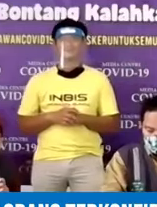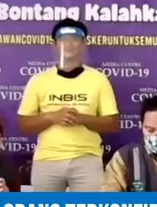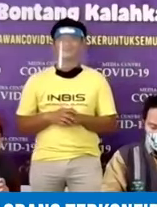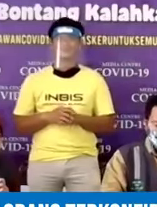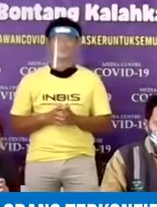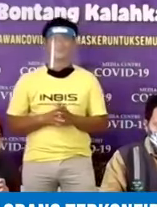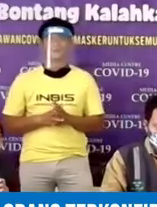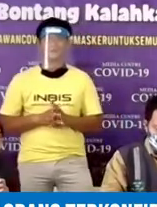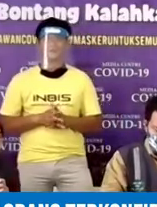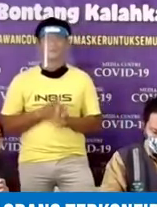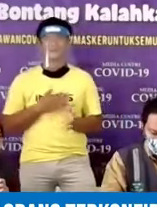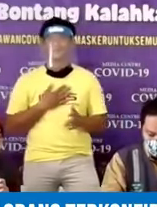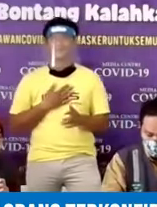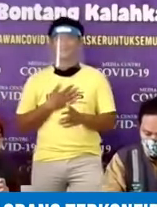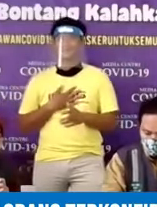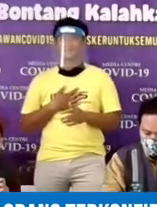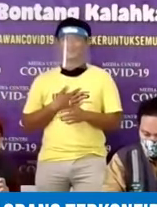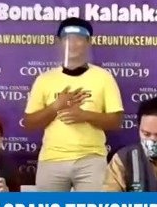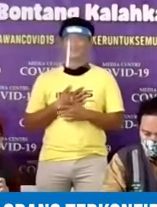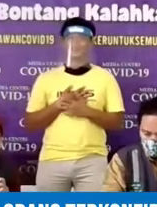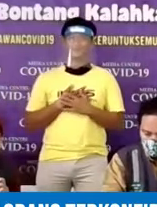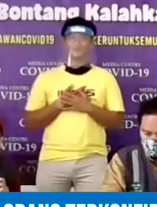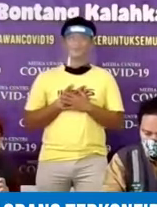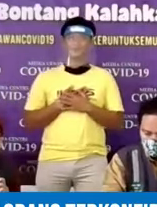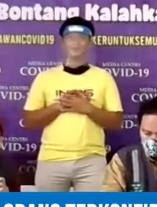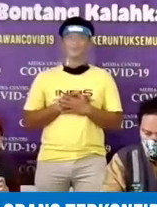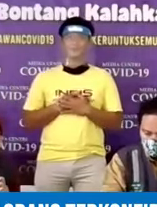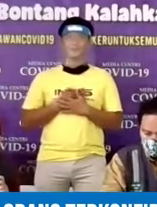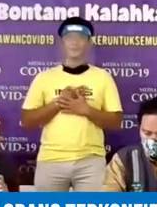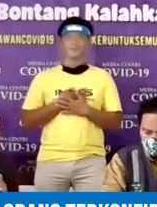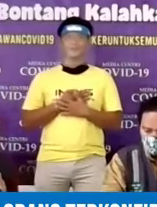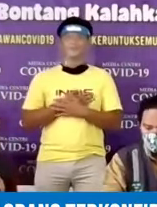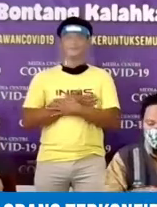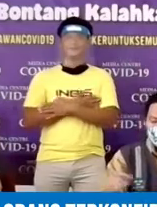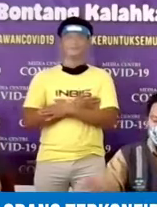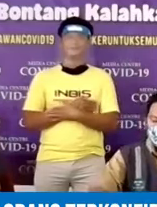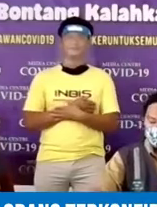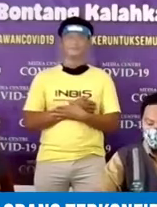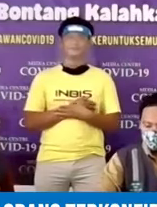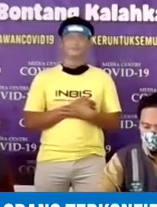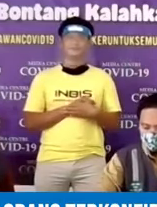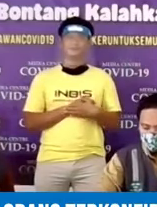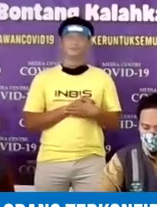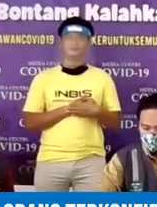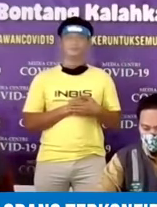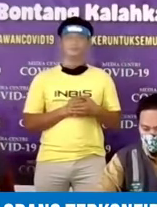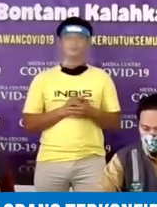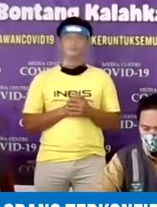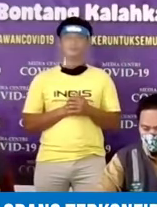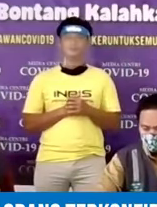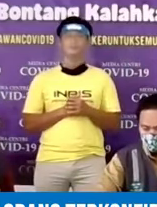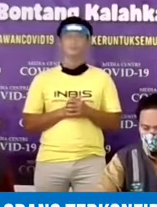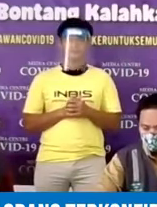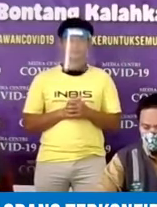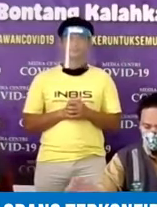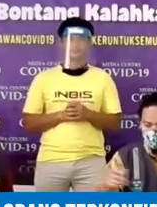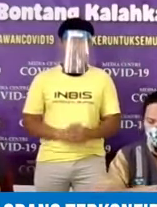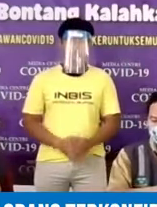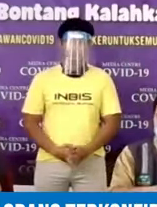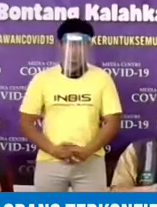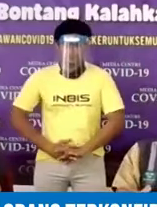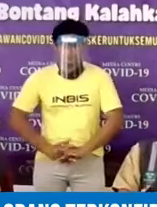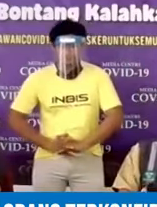lebih lebih banyak revit revit as dengan mobil tahu oke yakin gaji para petingginya oke